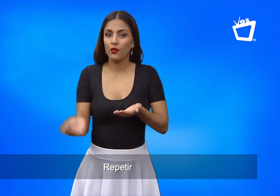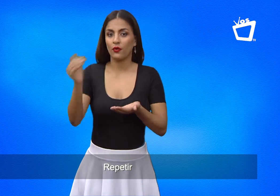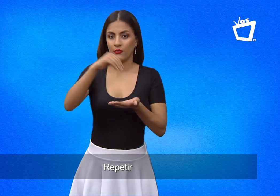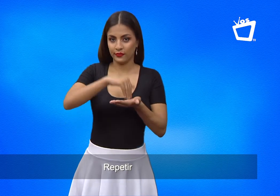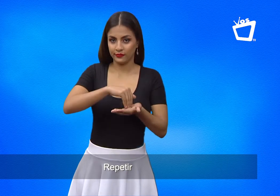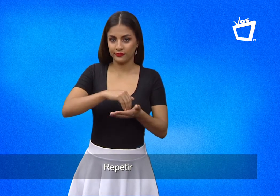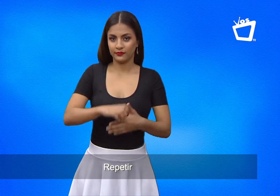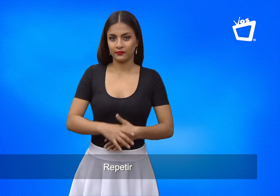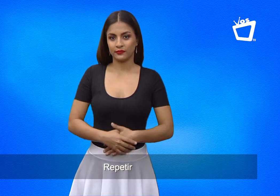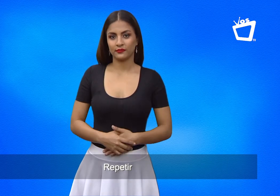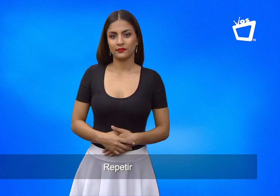Repetir.